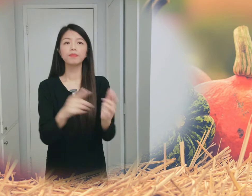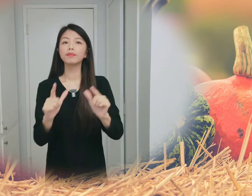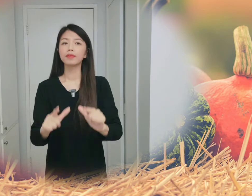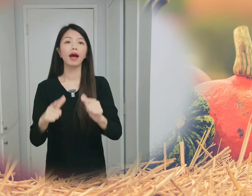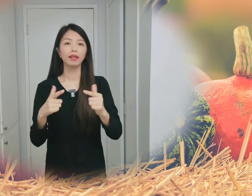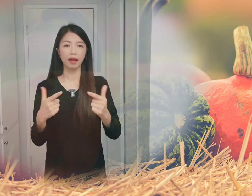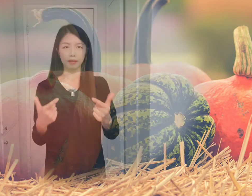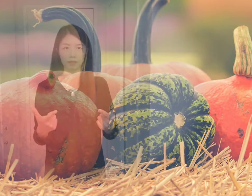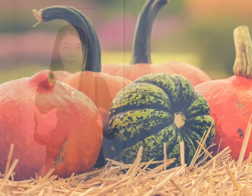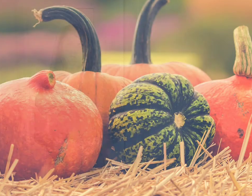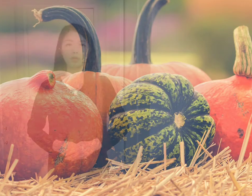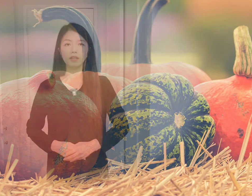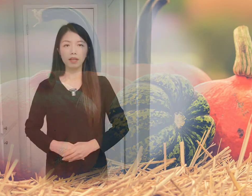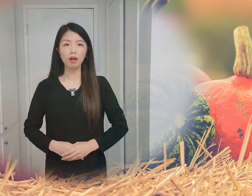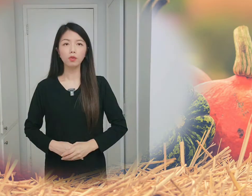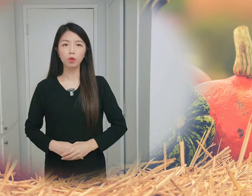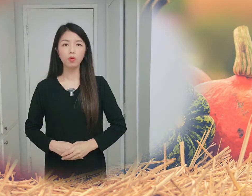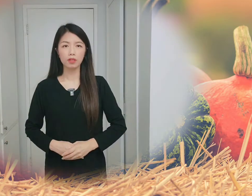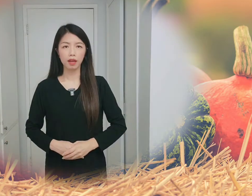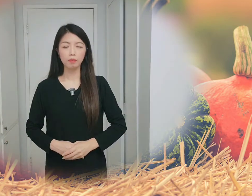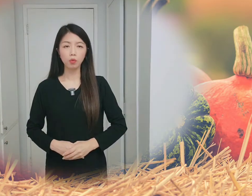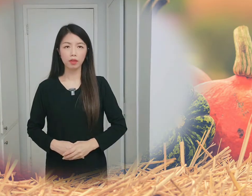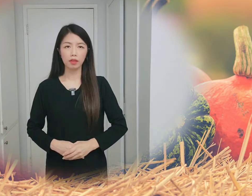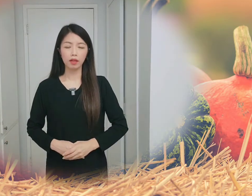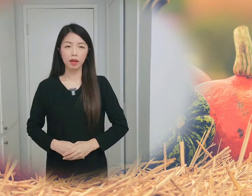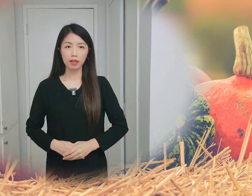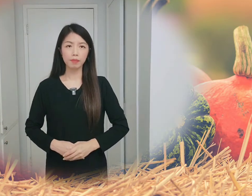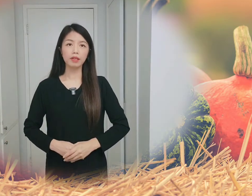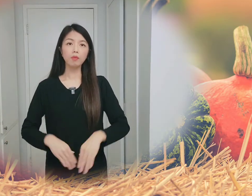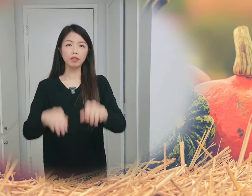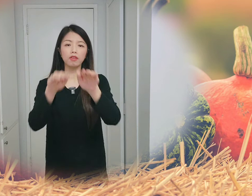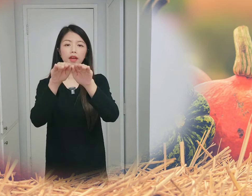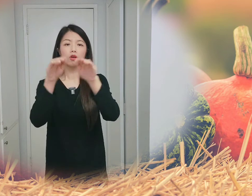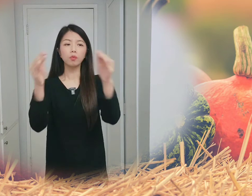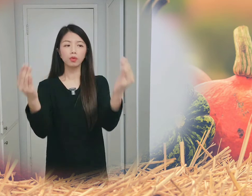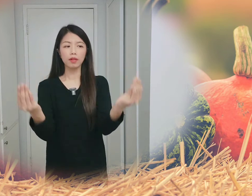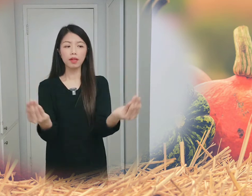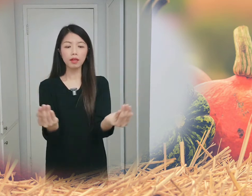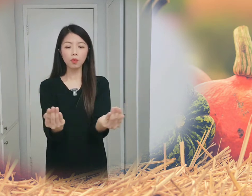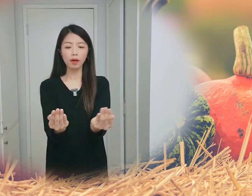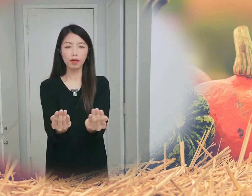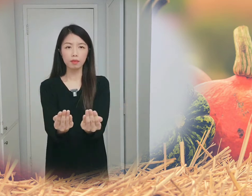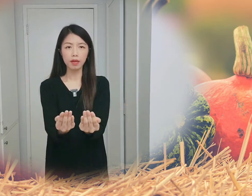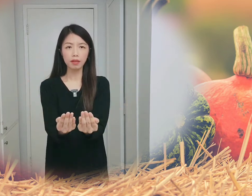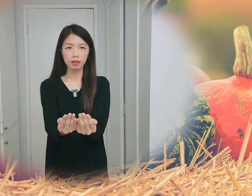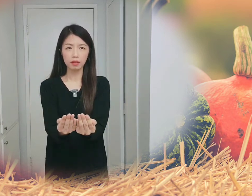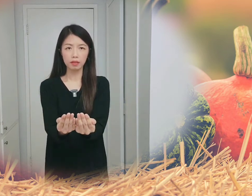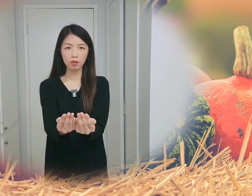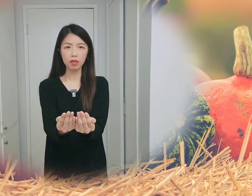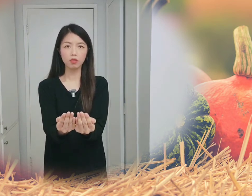변하지 않아. 모든 계절 돌보시네. 모든, 아까 잠깐 설명드렸는데요. 모든,